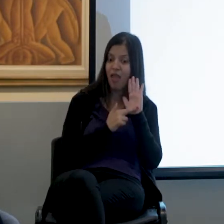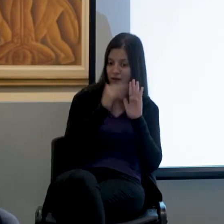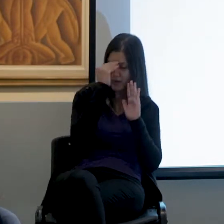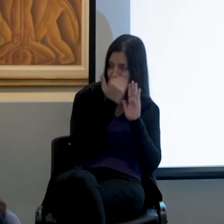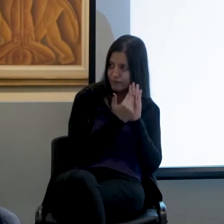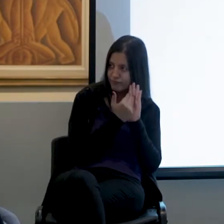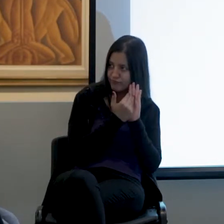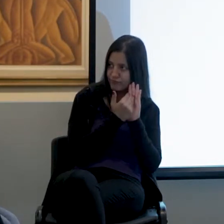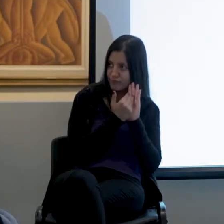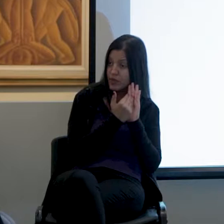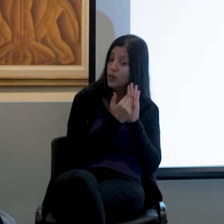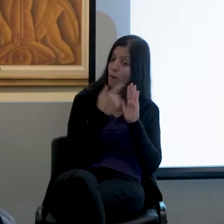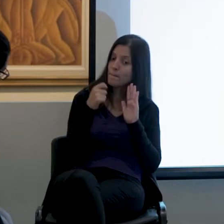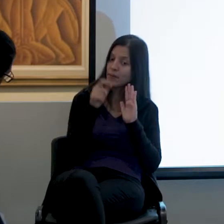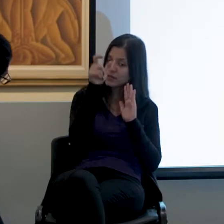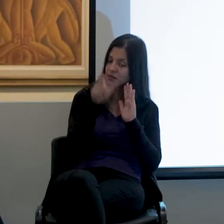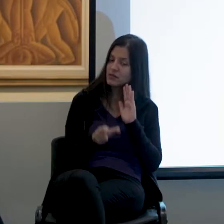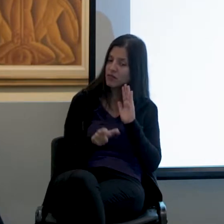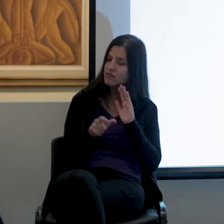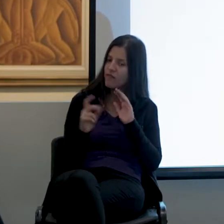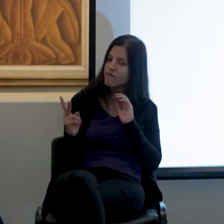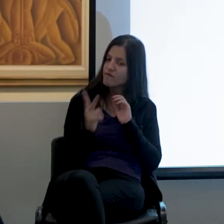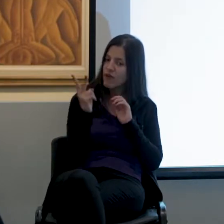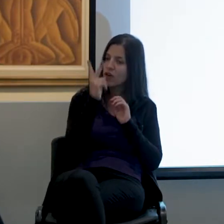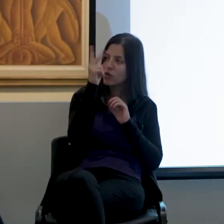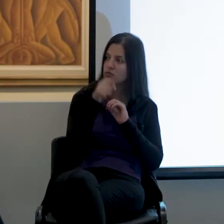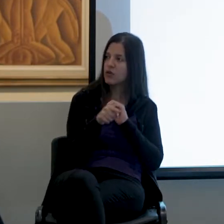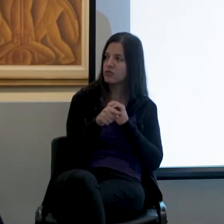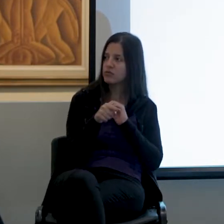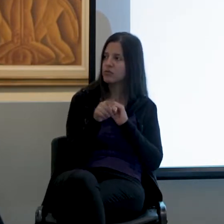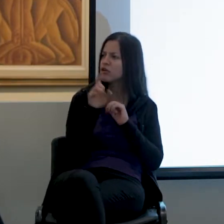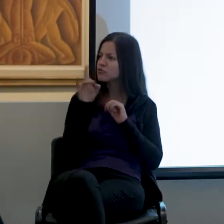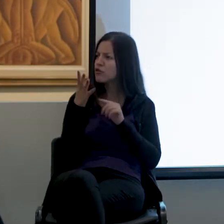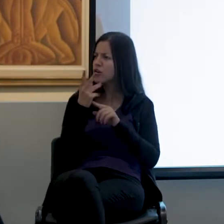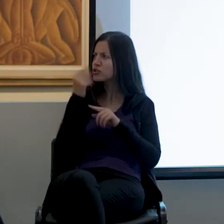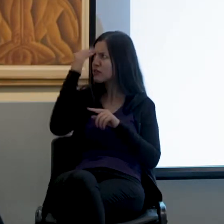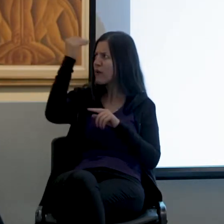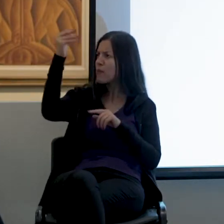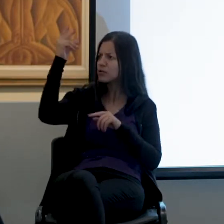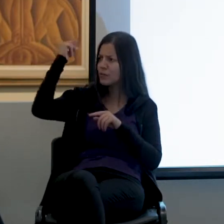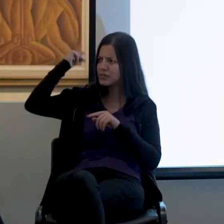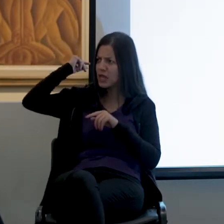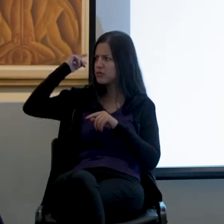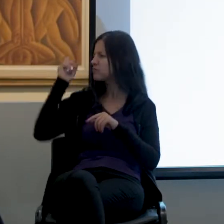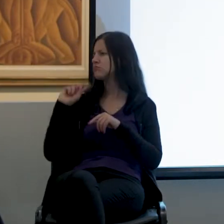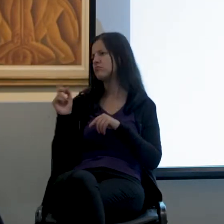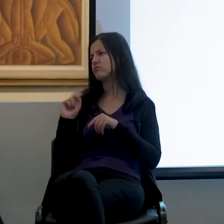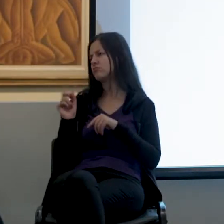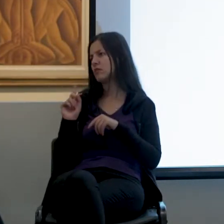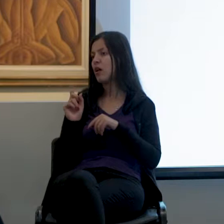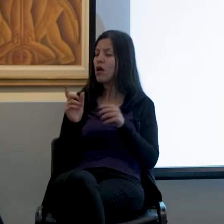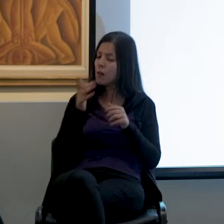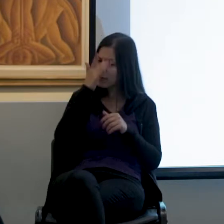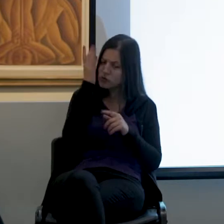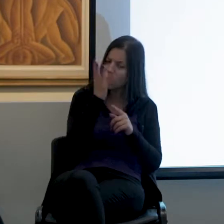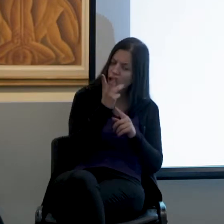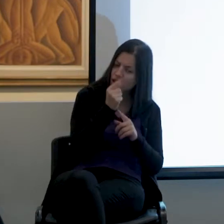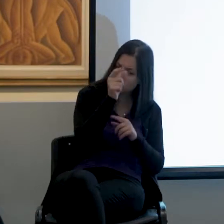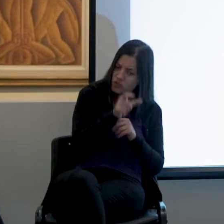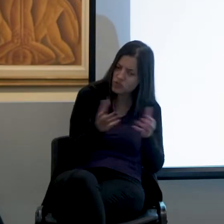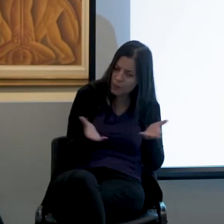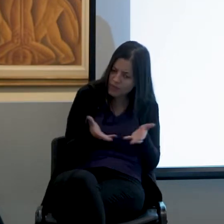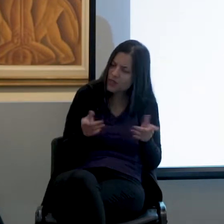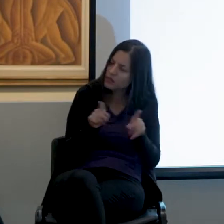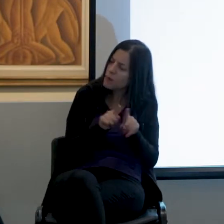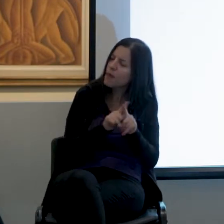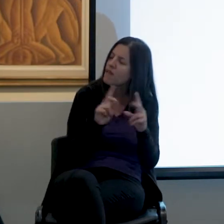precisa também ser valorizado. Não só os clássicos do passado, mas os do presente. E como se valoriza o clássico do presente? O clássico